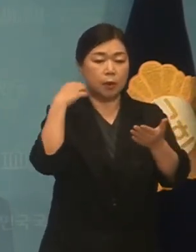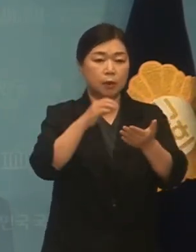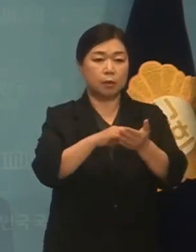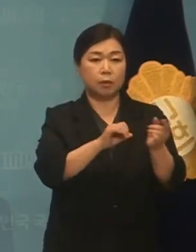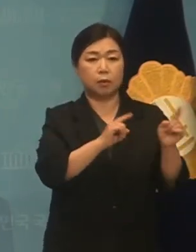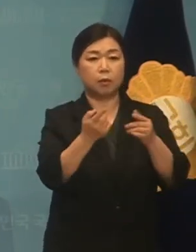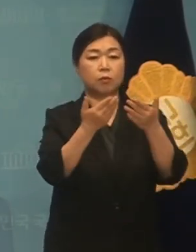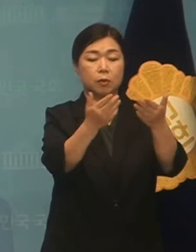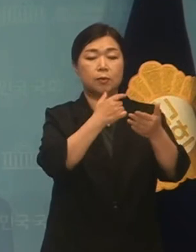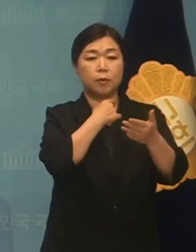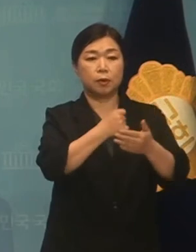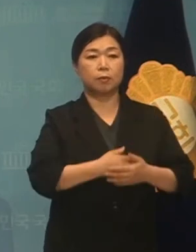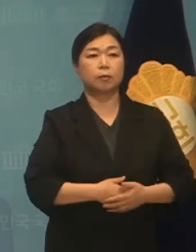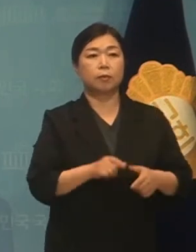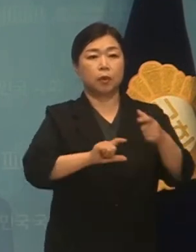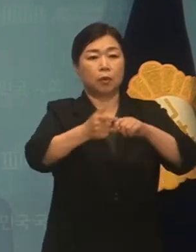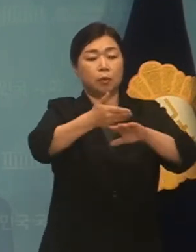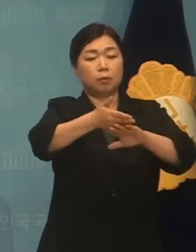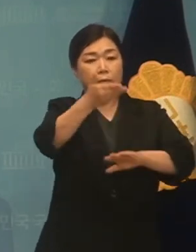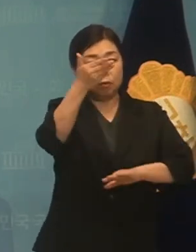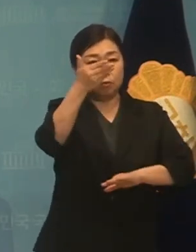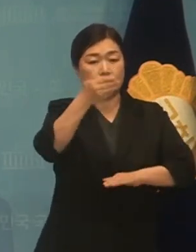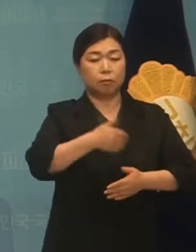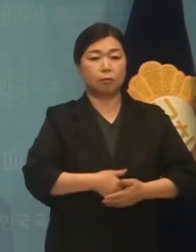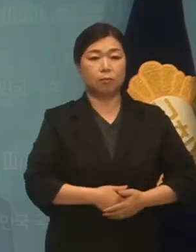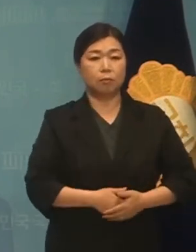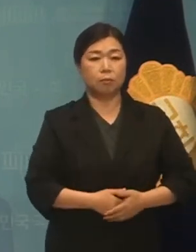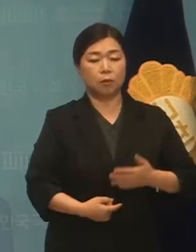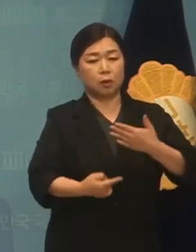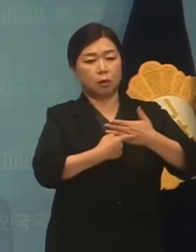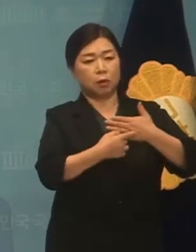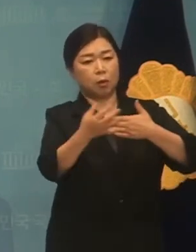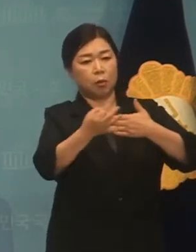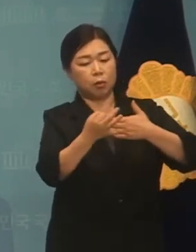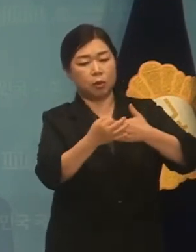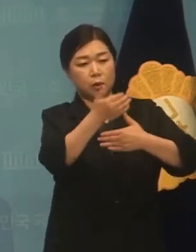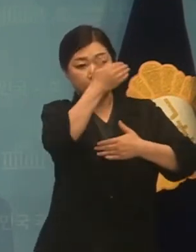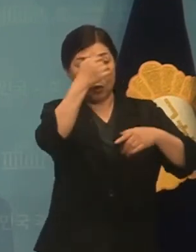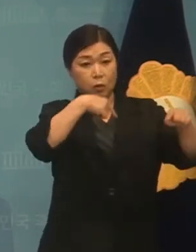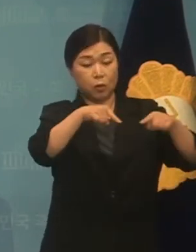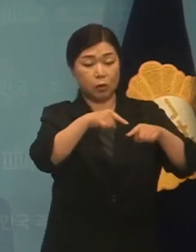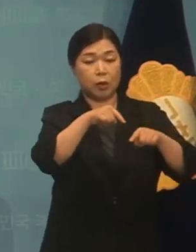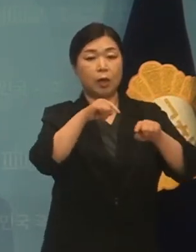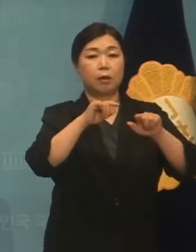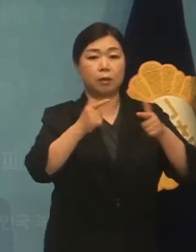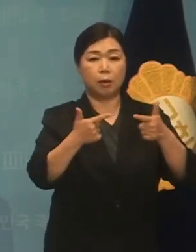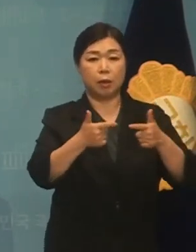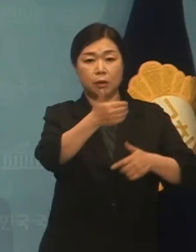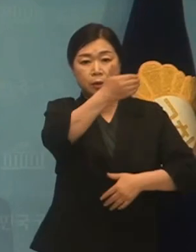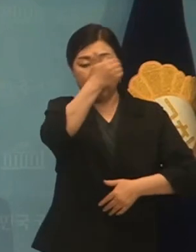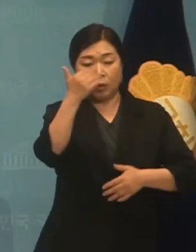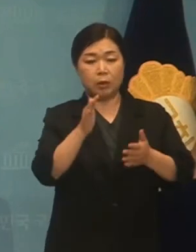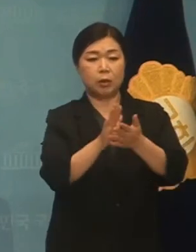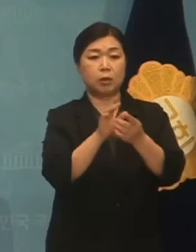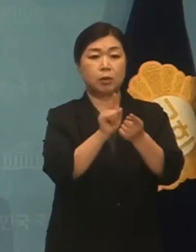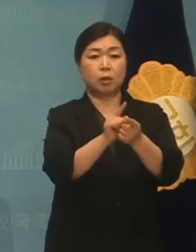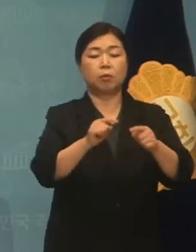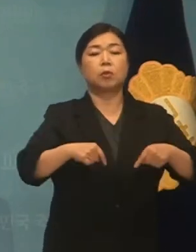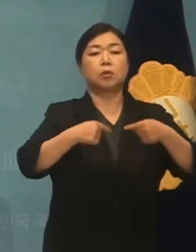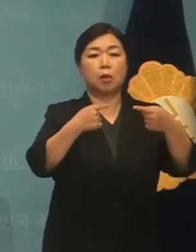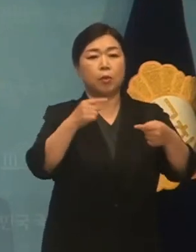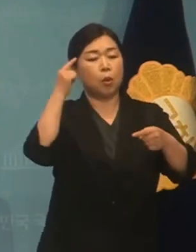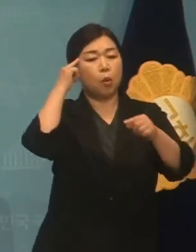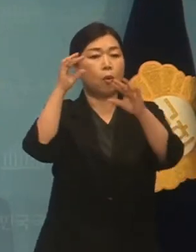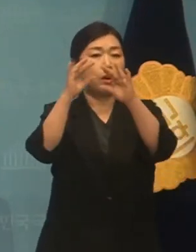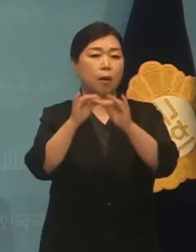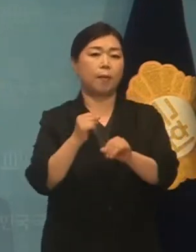내겠습니다. 더 이상 전체성 청년정책이 아니라 청년들이 직접 참여하고 공감할